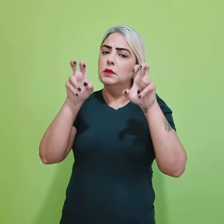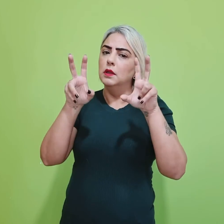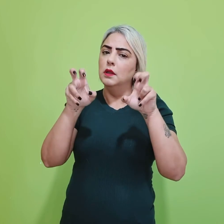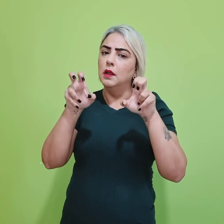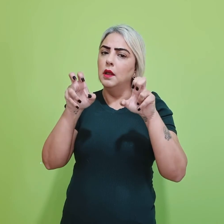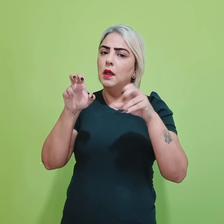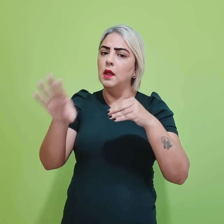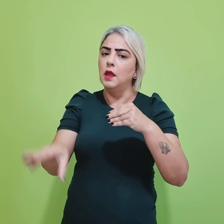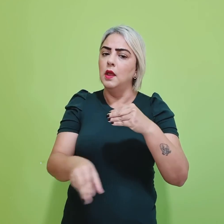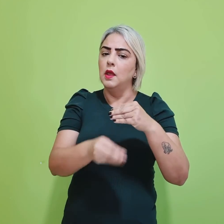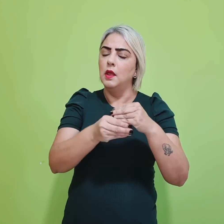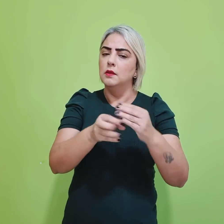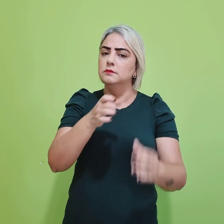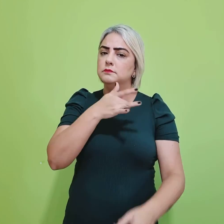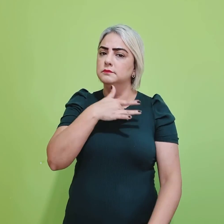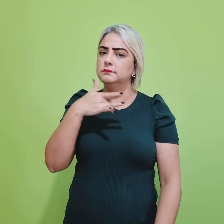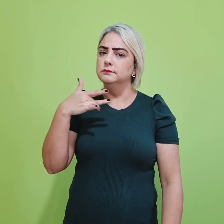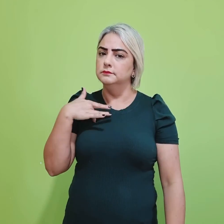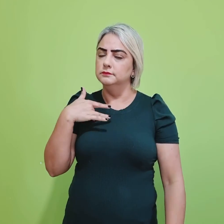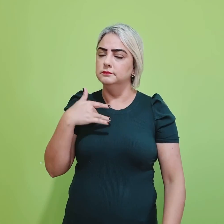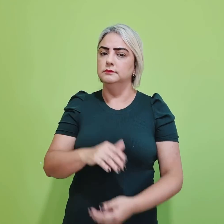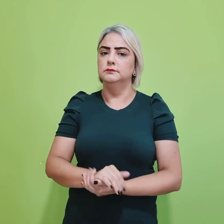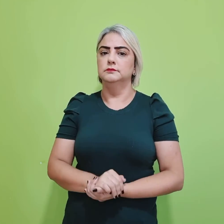é adicional de insalubridade.